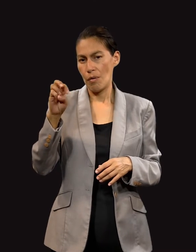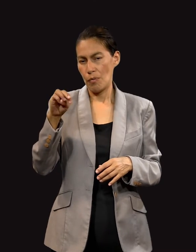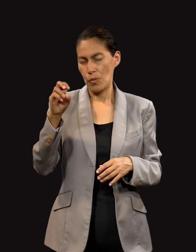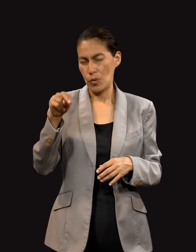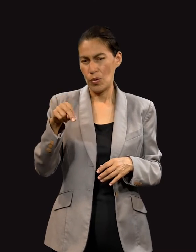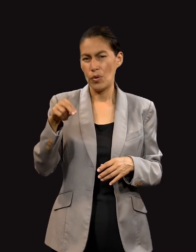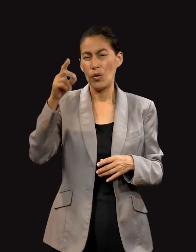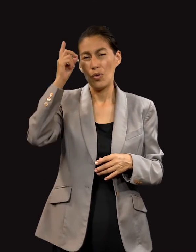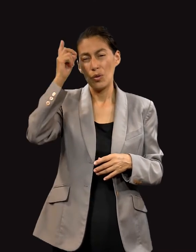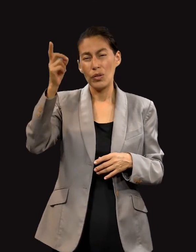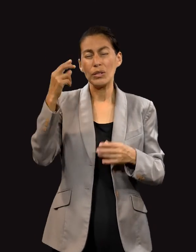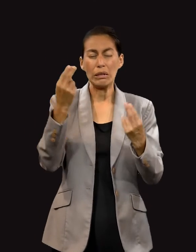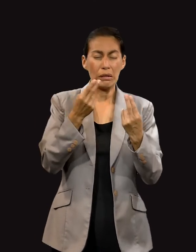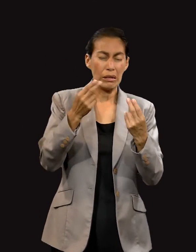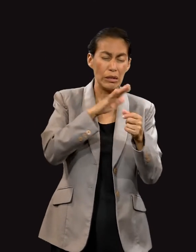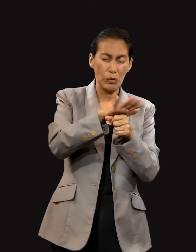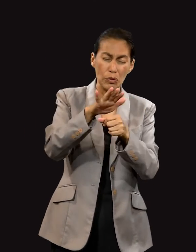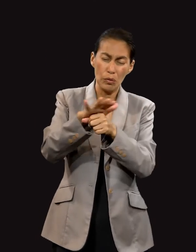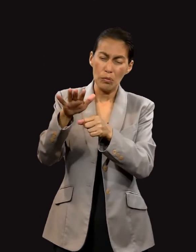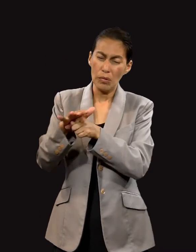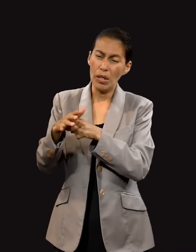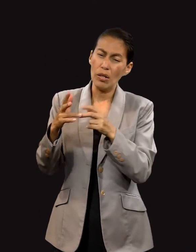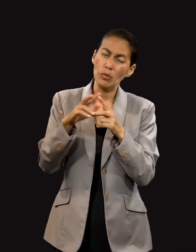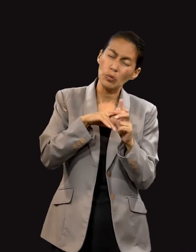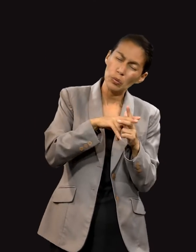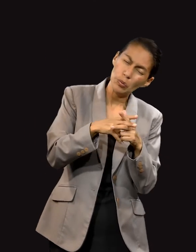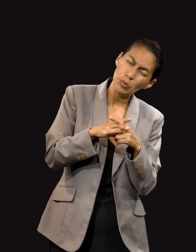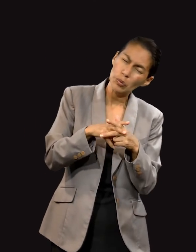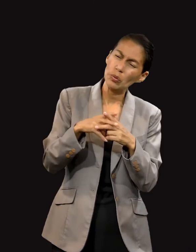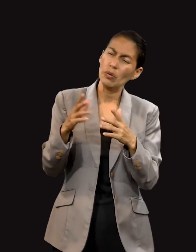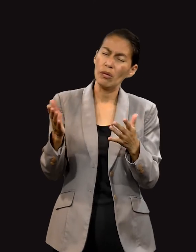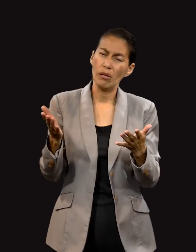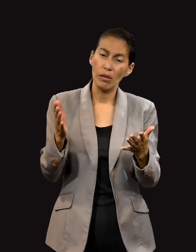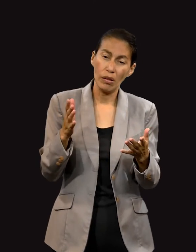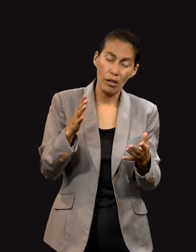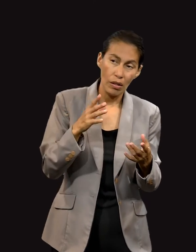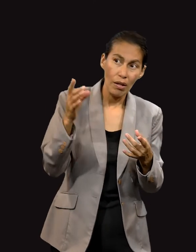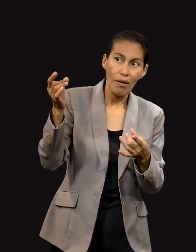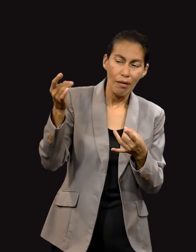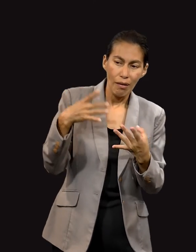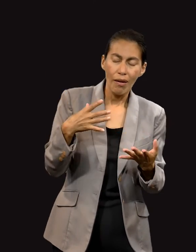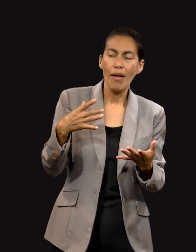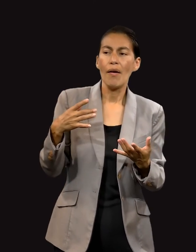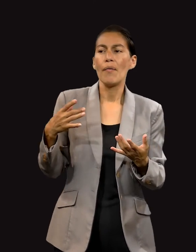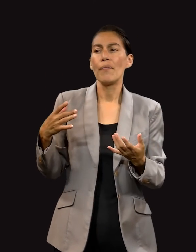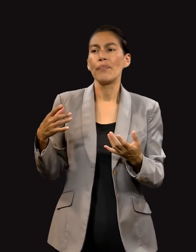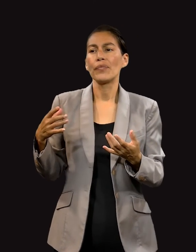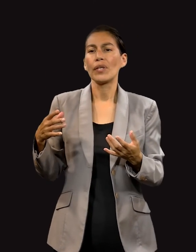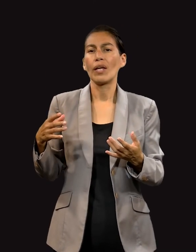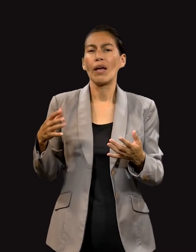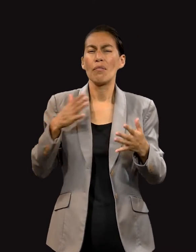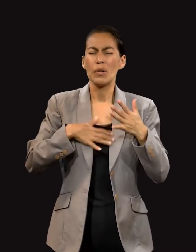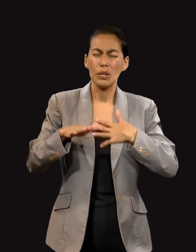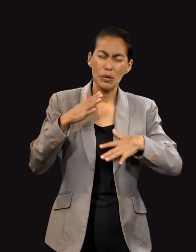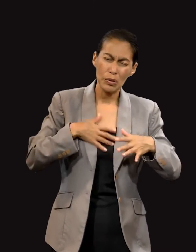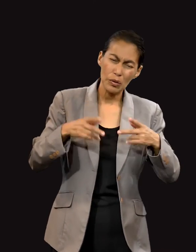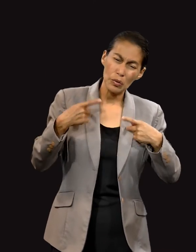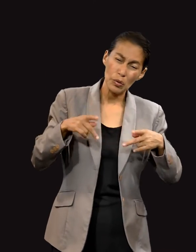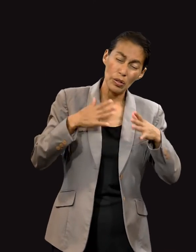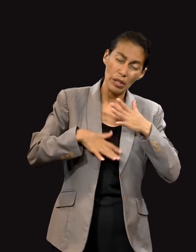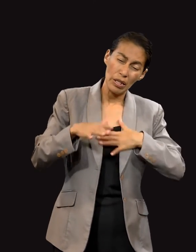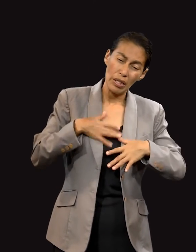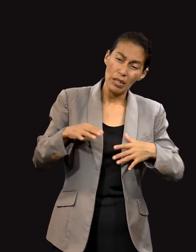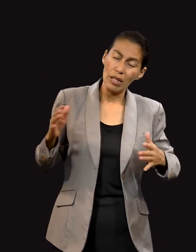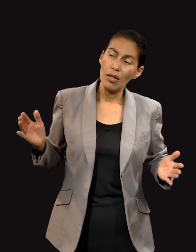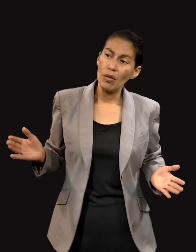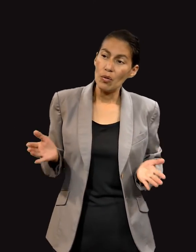buenas noches a todos. Dios suple nuestras necesidades. Amén. Lucha nuestras batallas. Da aliento alcanzado